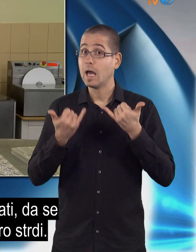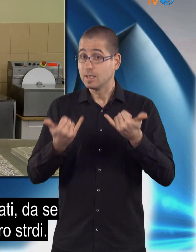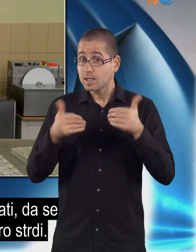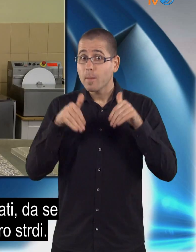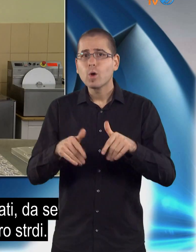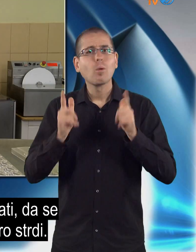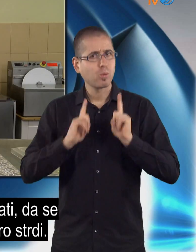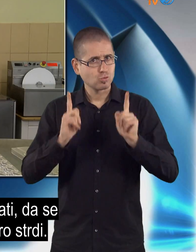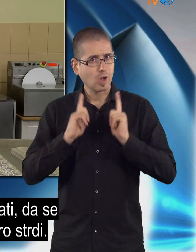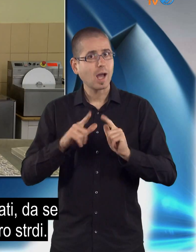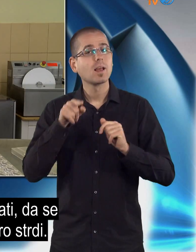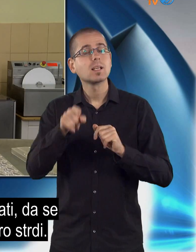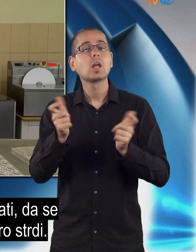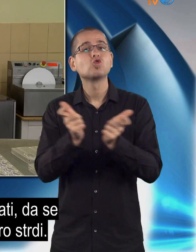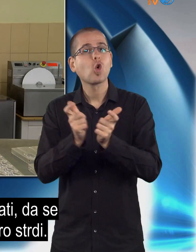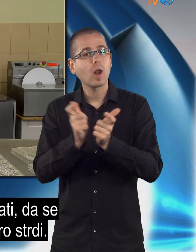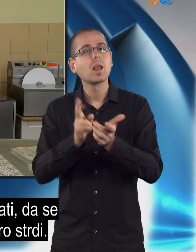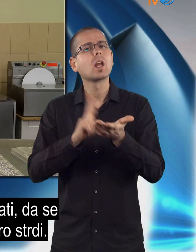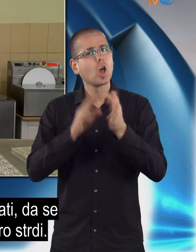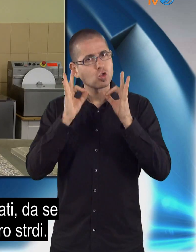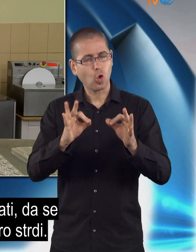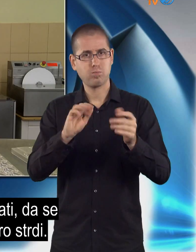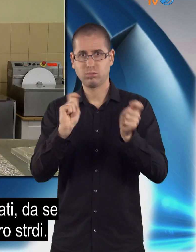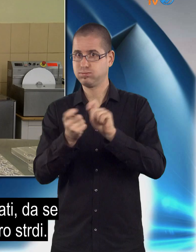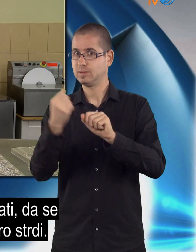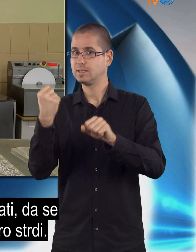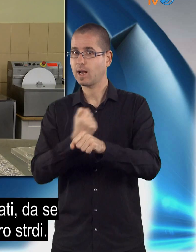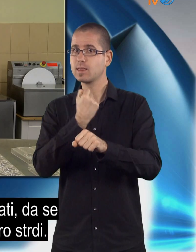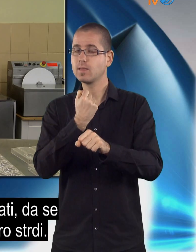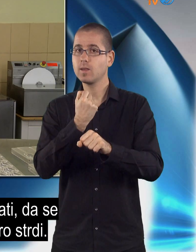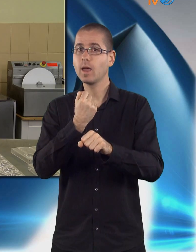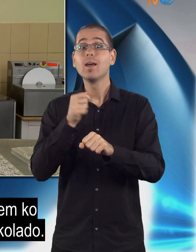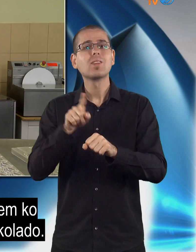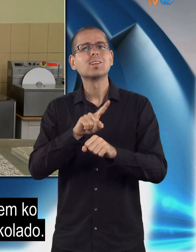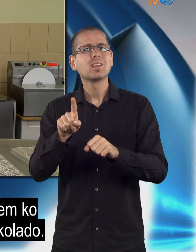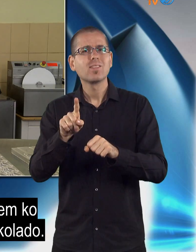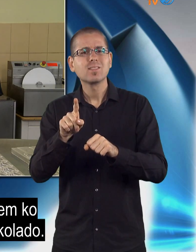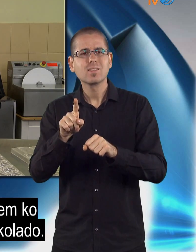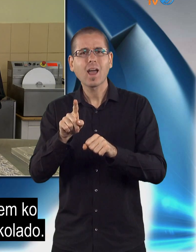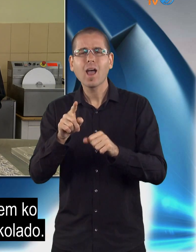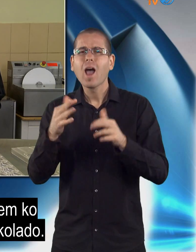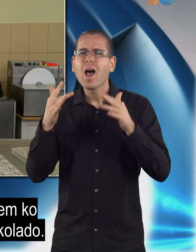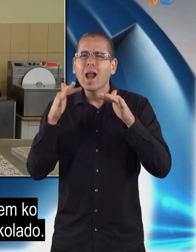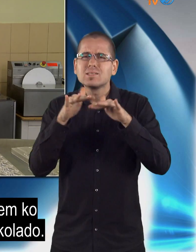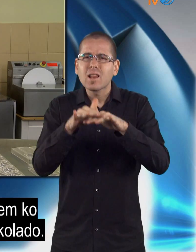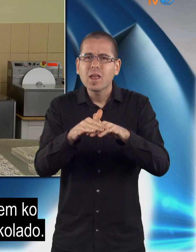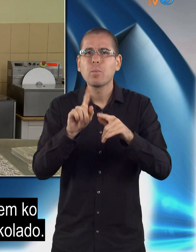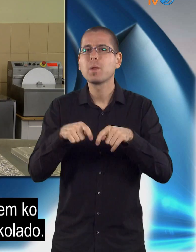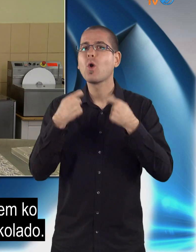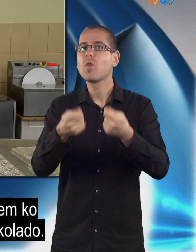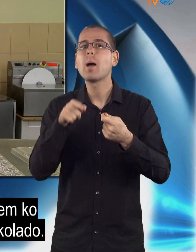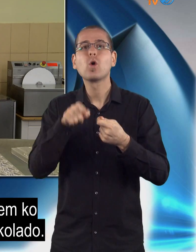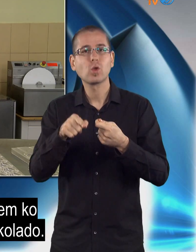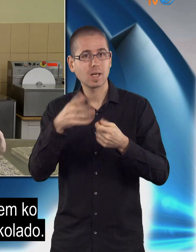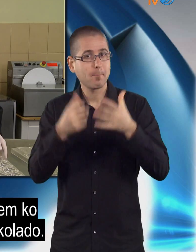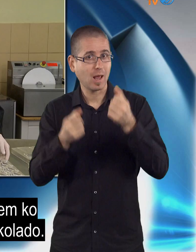Sedaj moramo počakati, da se ta čokolada res dobro strdi, da se ne zlije potem, ko damo notri mlečno